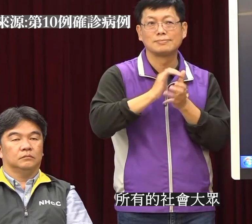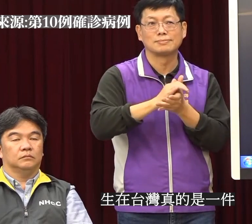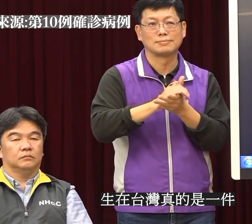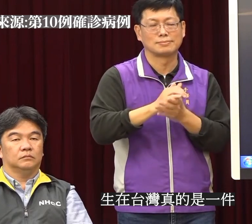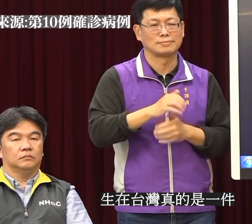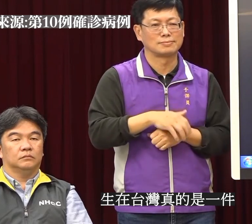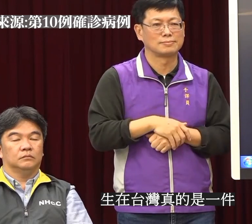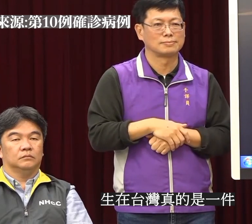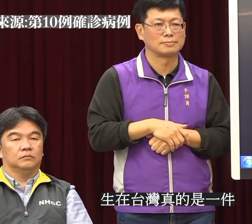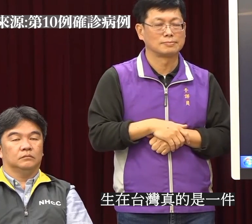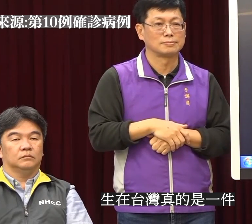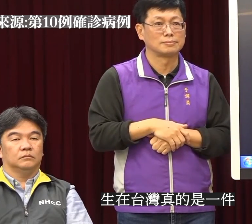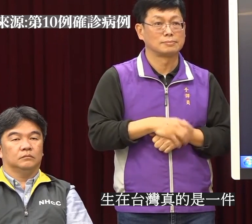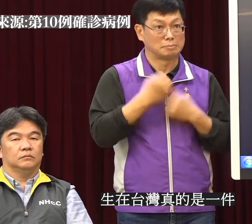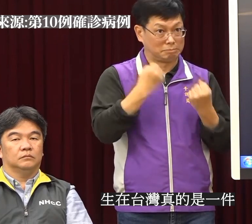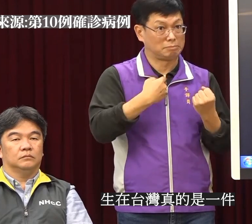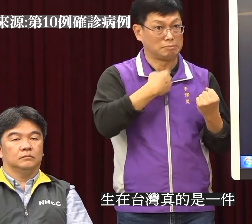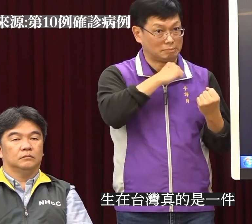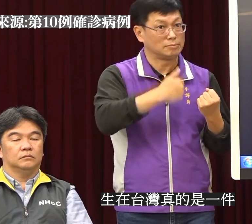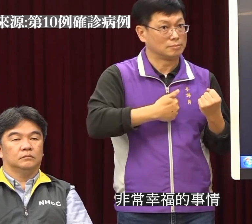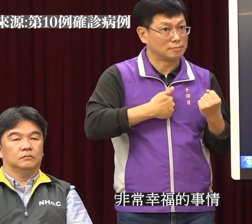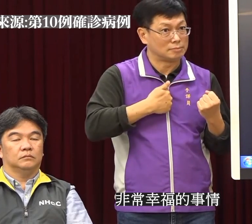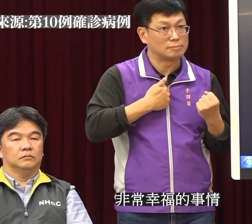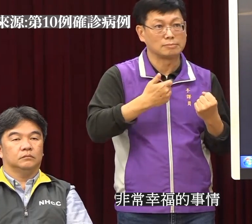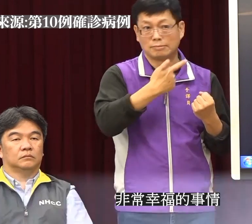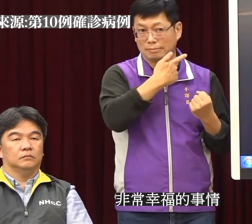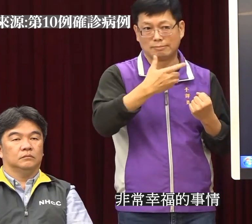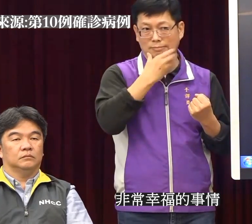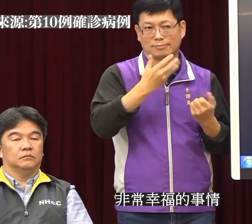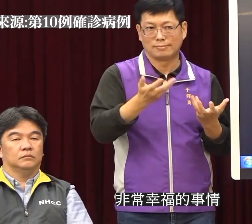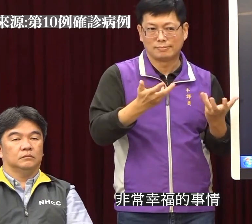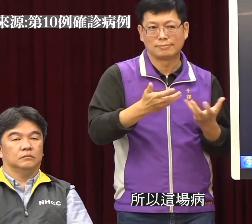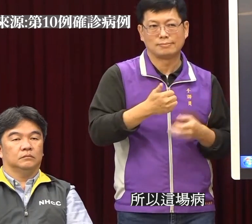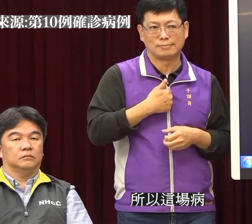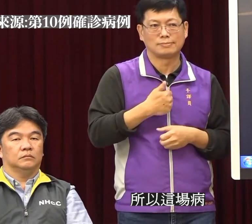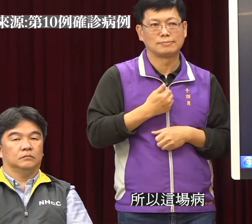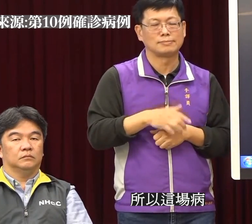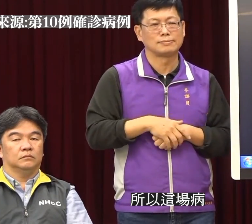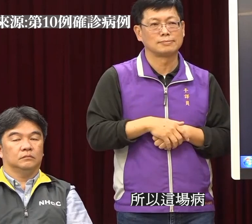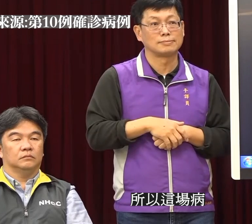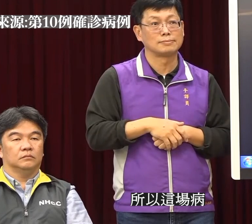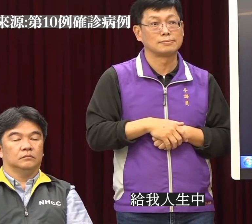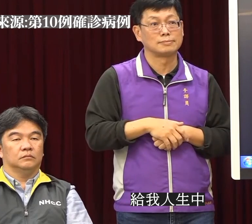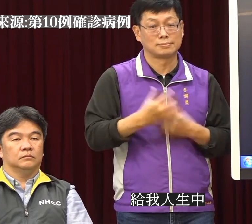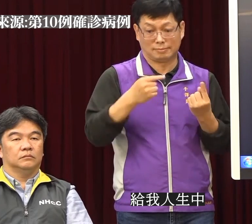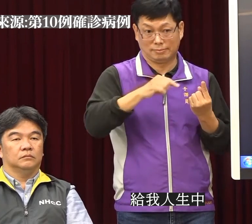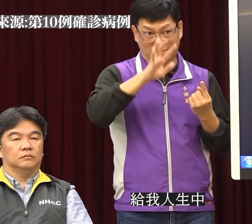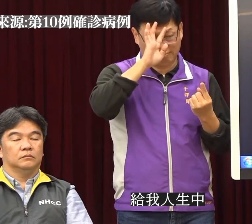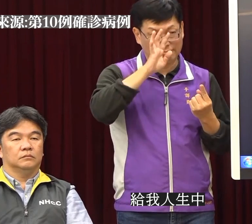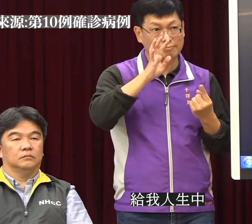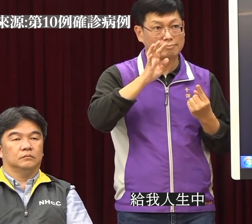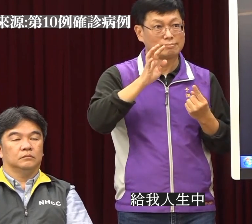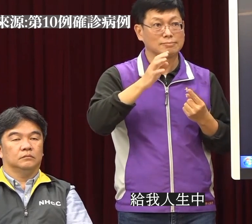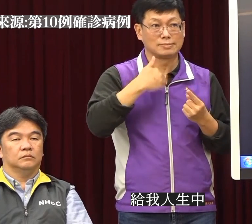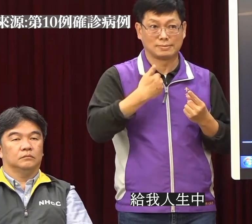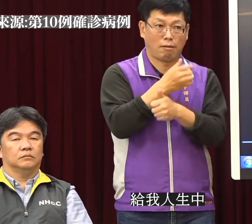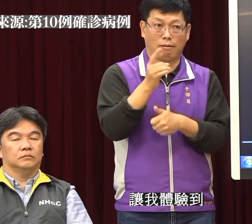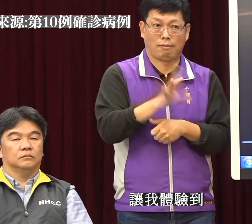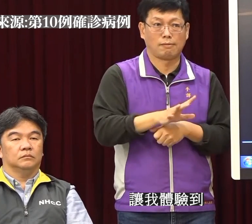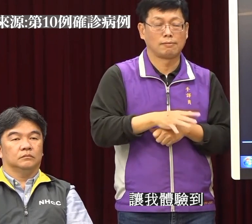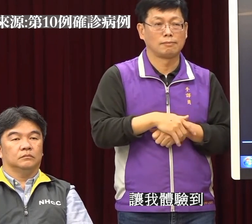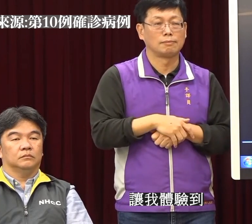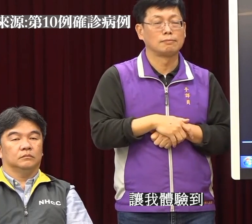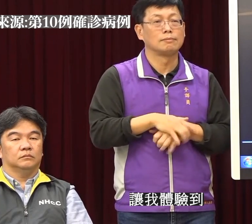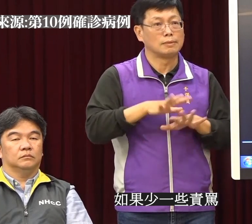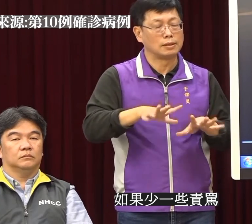众，生在台湾真的是一件非常幸运的事情，所以这场病给了我人生中